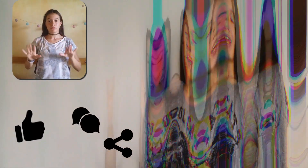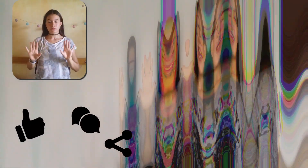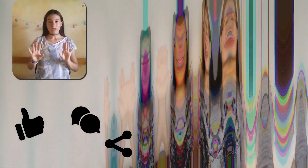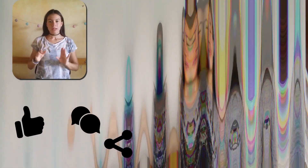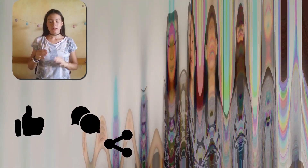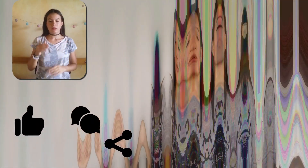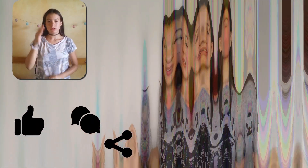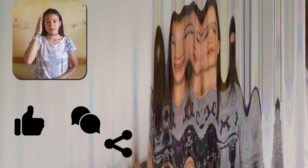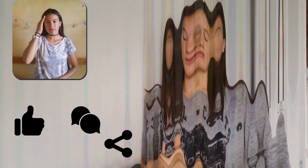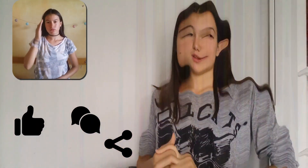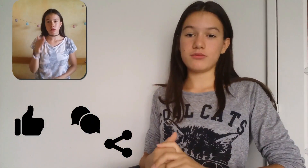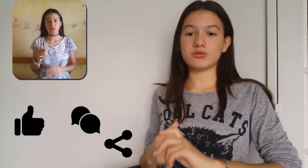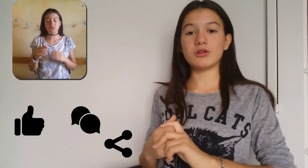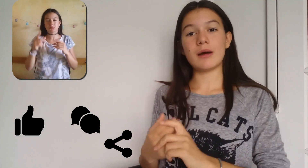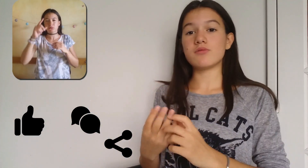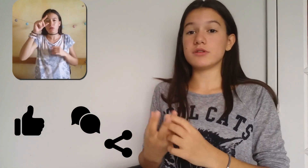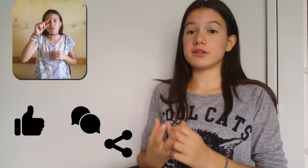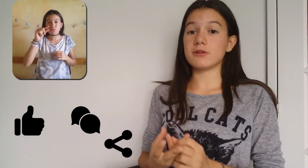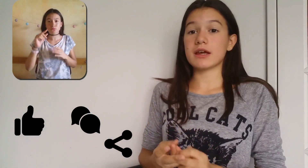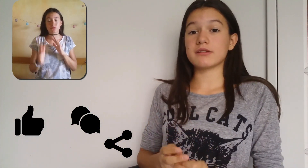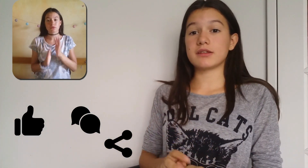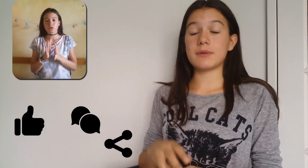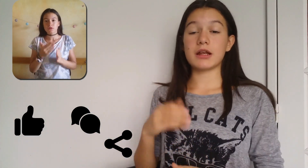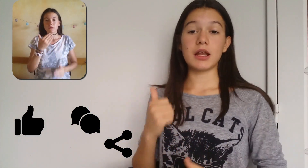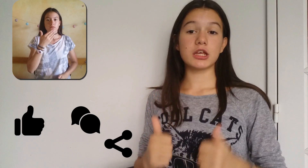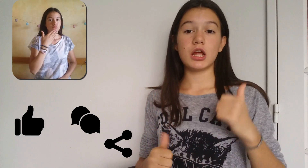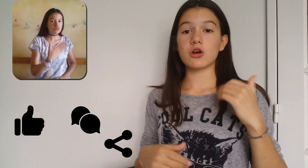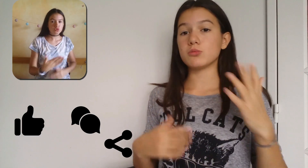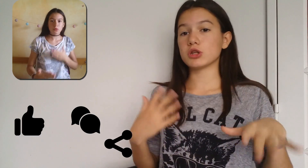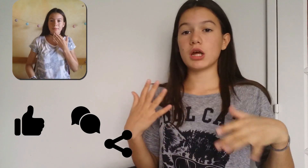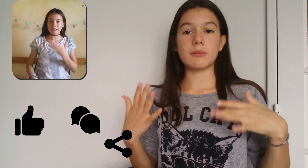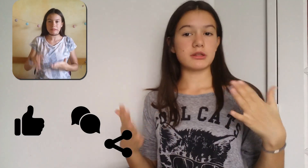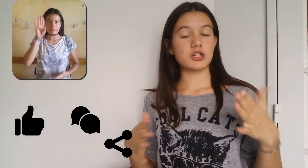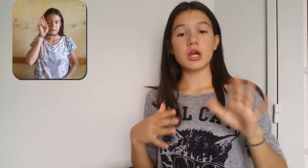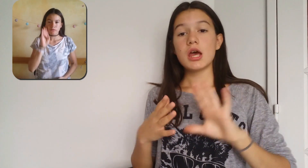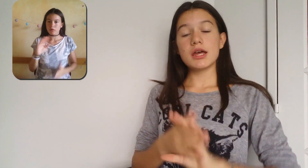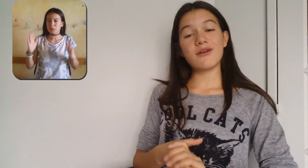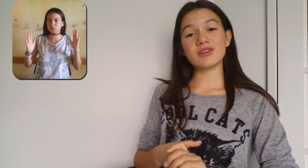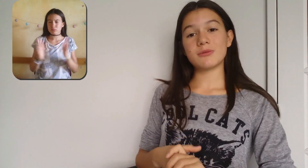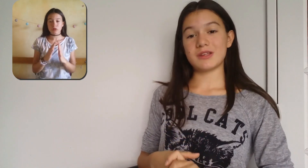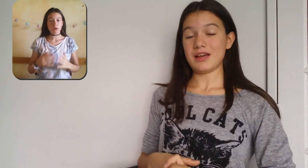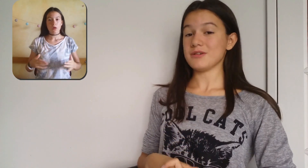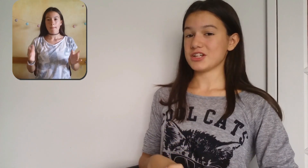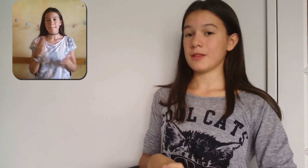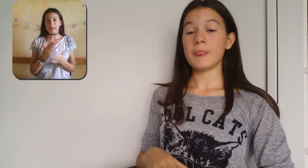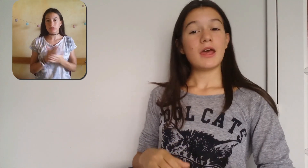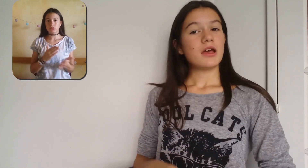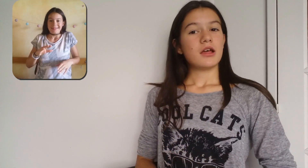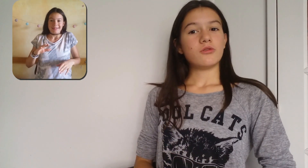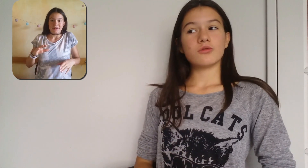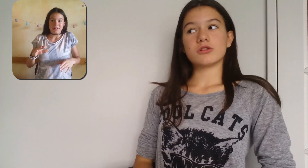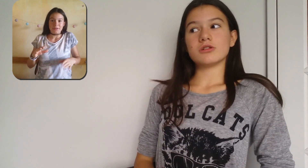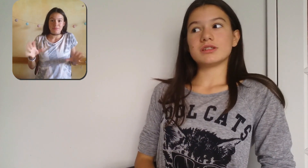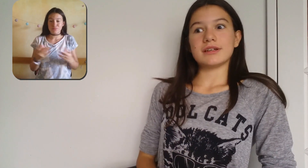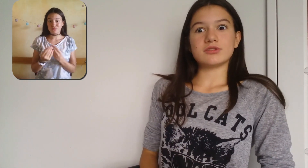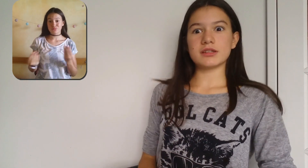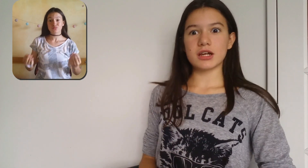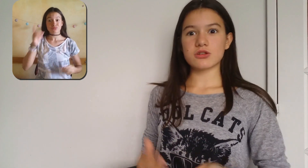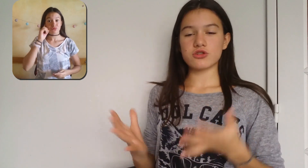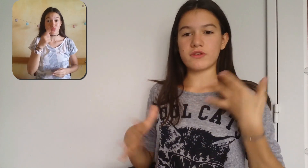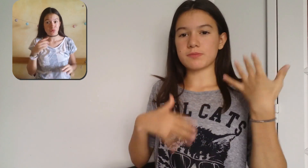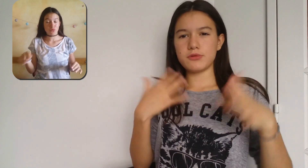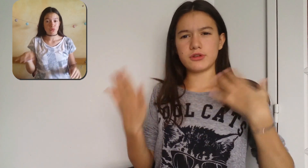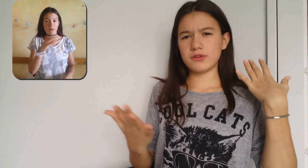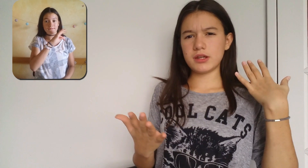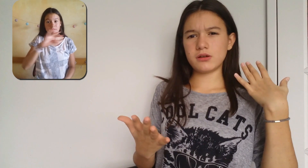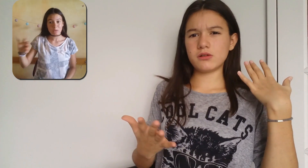Donc voilà, j'espère vraiment que cette vidéo vous aura plu. Si c'est le cas, n'hésitez pas à la liker, à la commenter, à la partager et à vous abonner à ma chaîne. Donc si ça vous intéresse